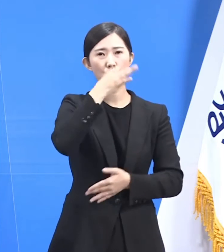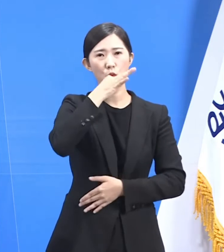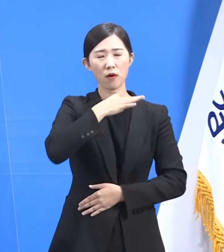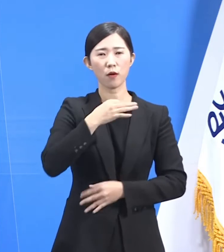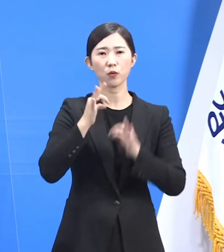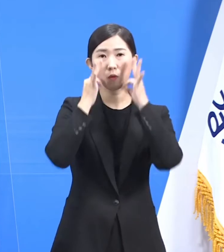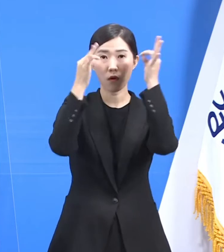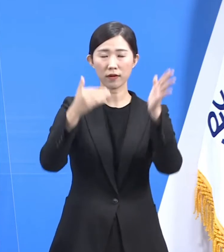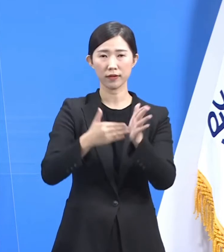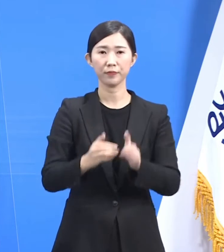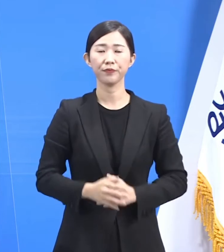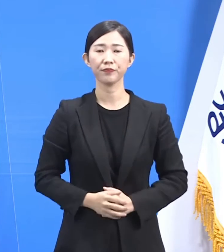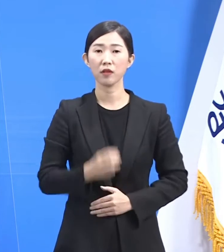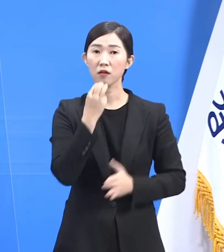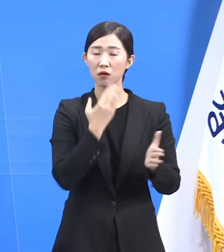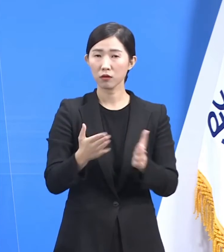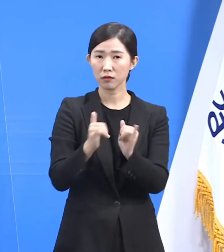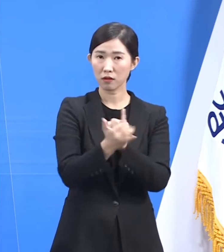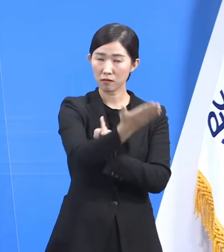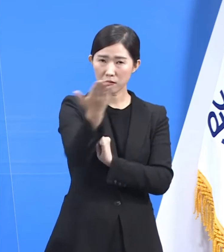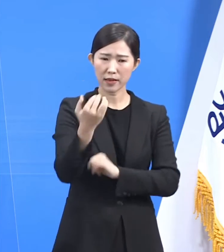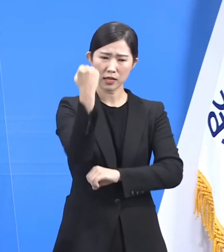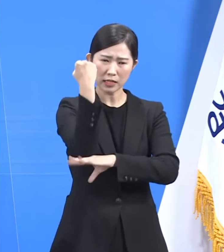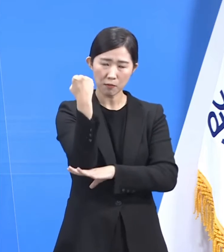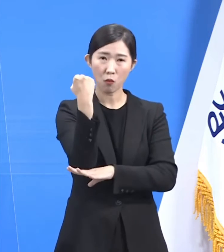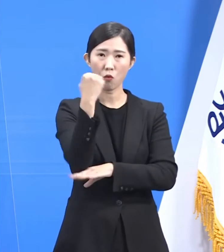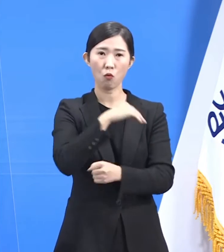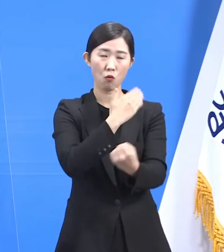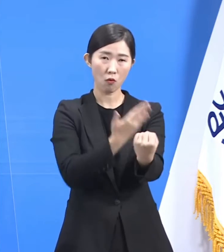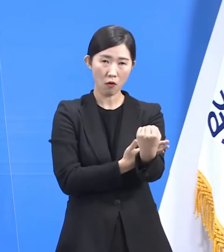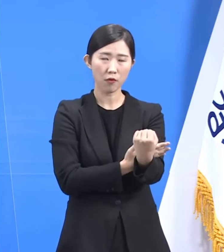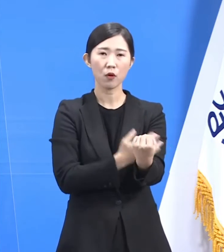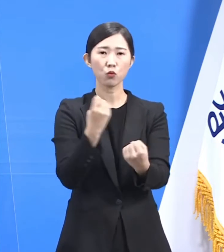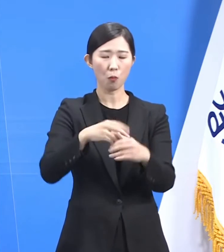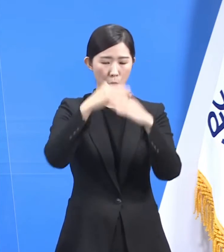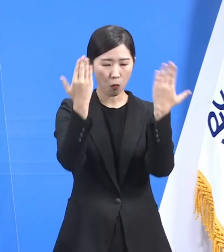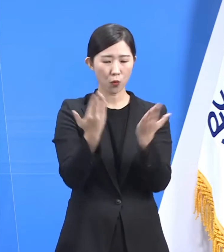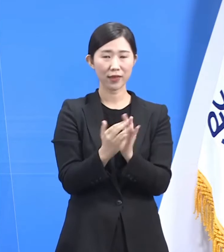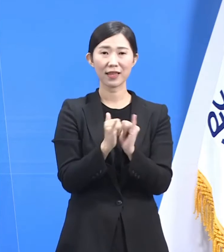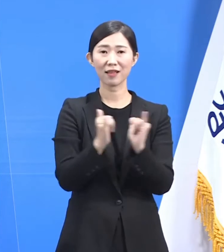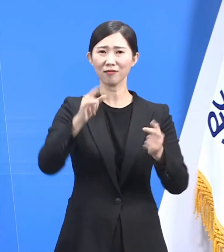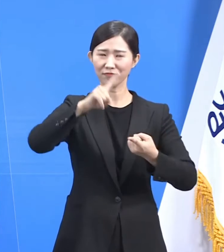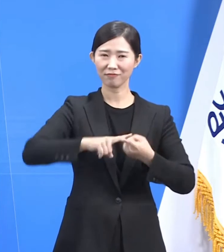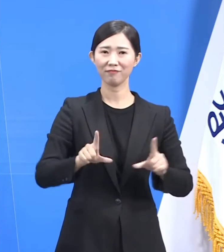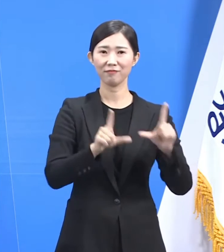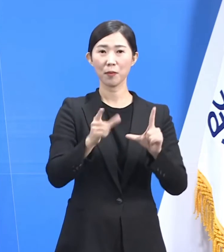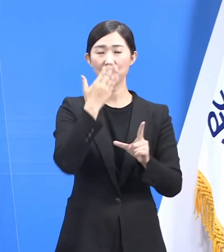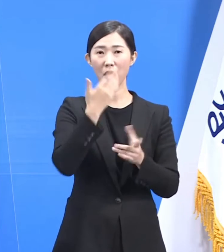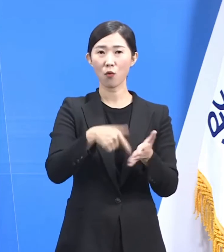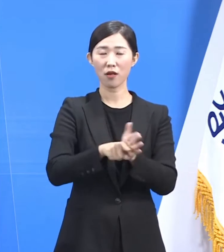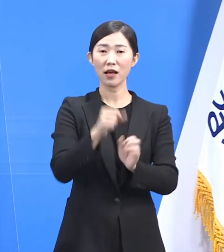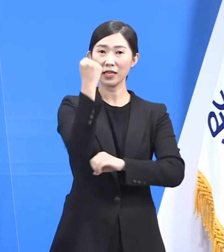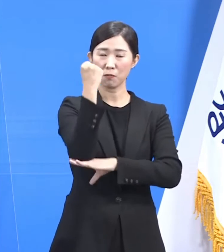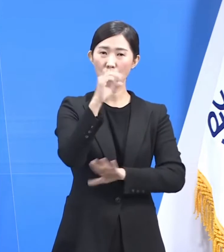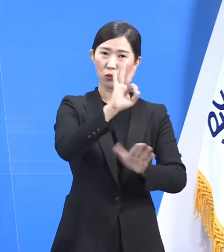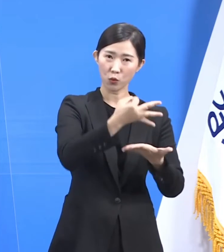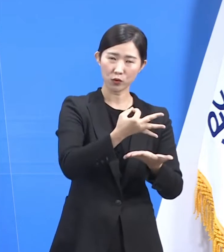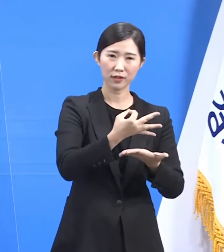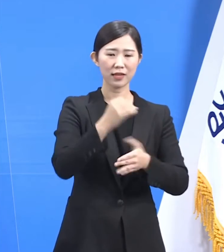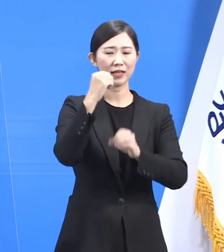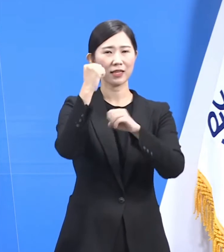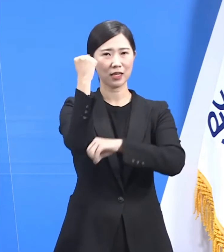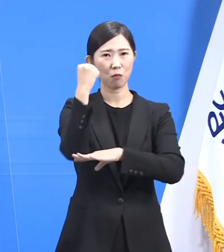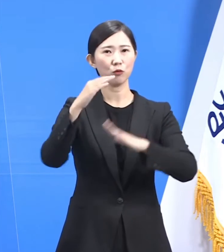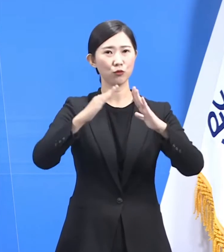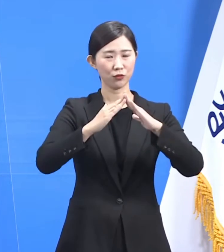도민의 경제적 기본권을 확대하고 누구나 최소한의 인간다운 삶을 누릴 수 있도록 기본소득, 기본주택,